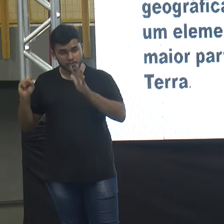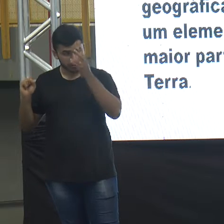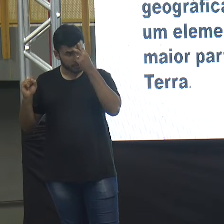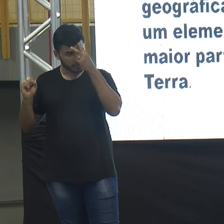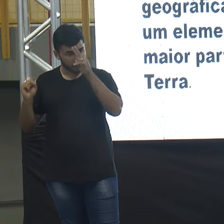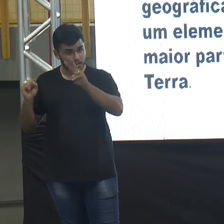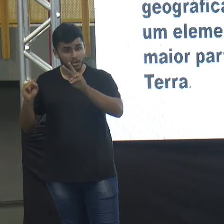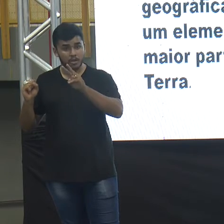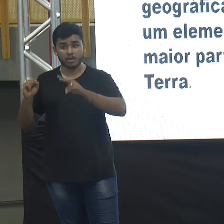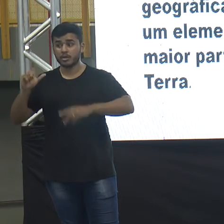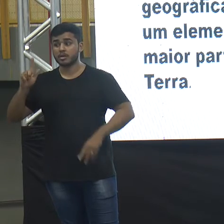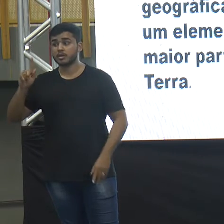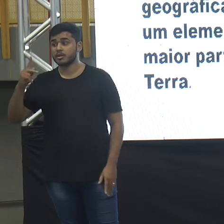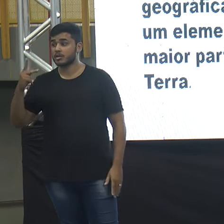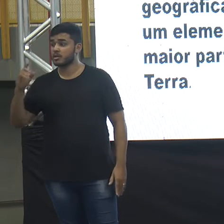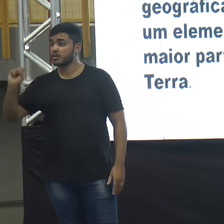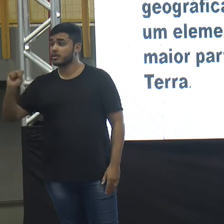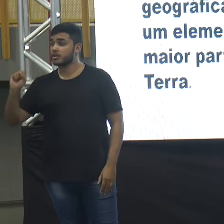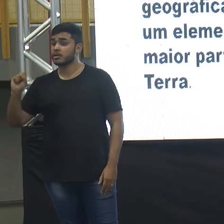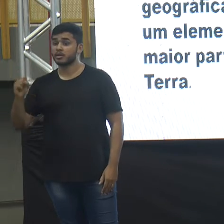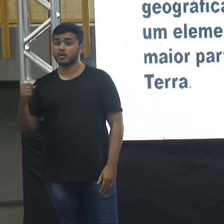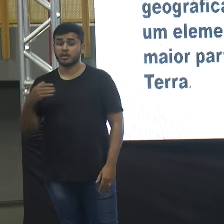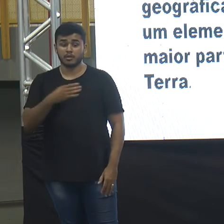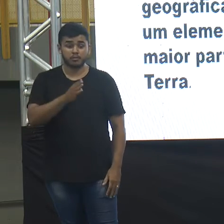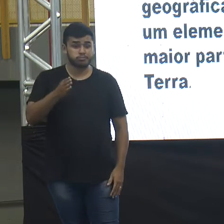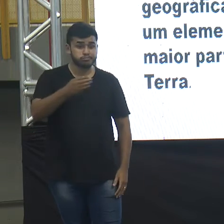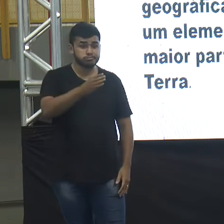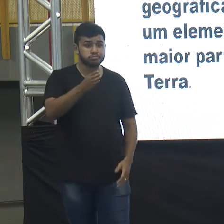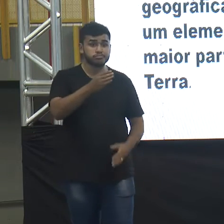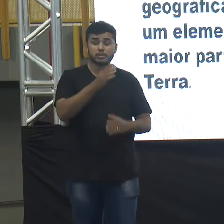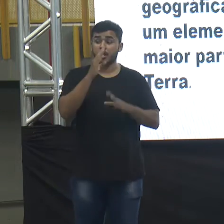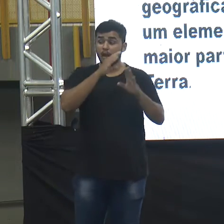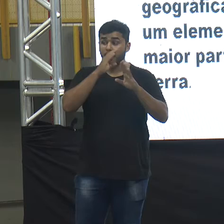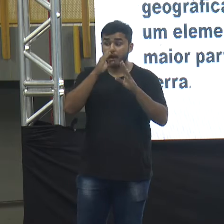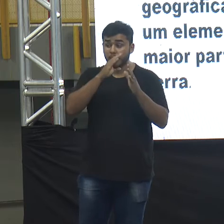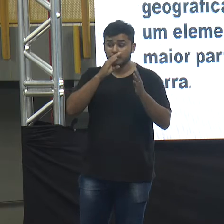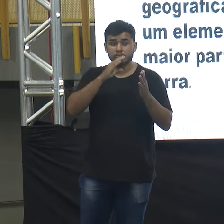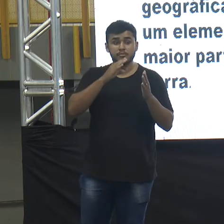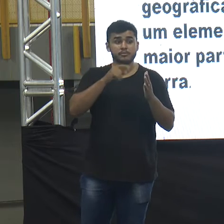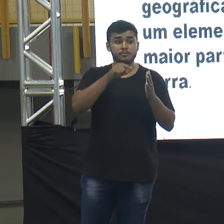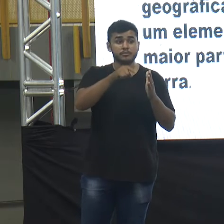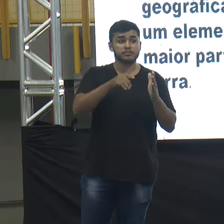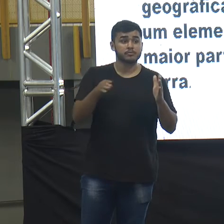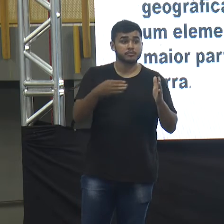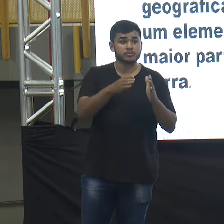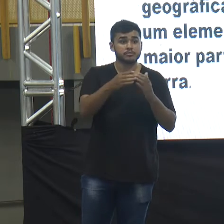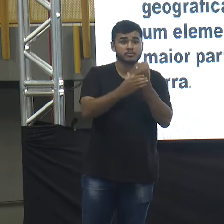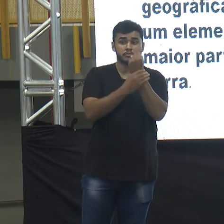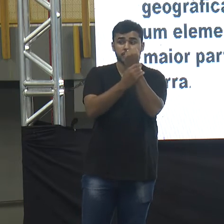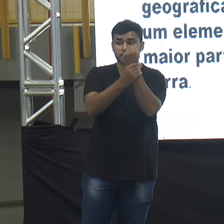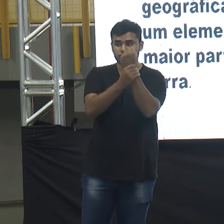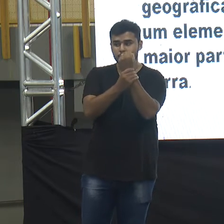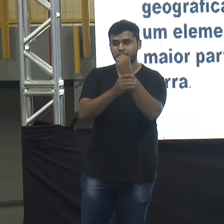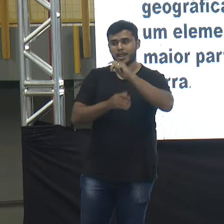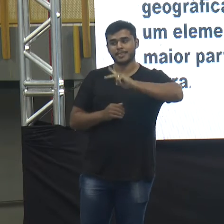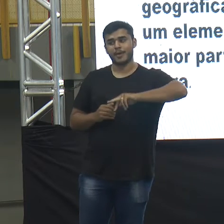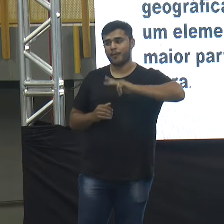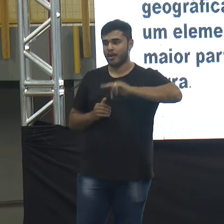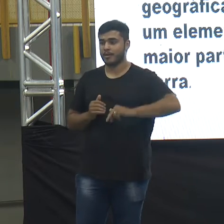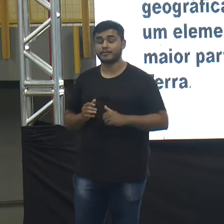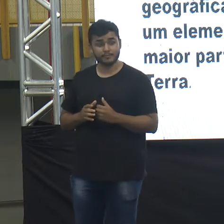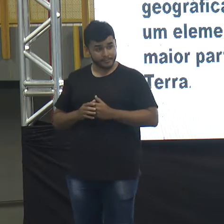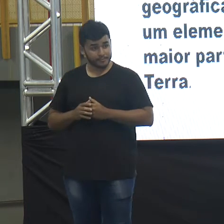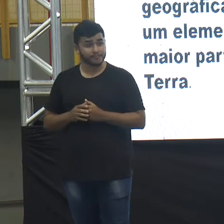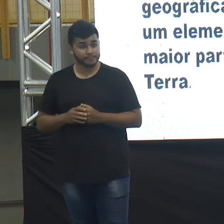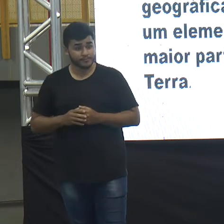o GPS, ele te dá o caminho mais rápido, não necessariamente o caminho mais seguro. Então,